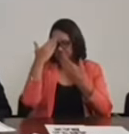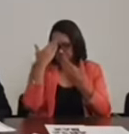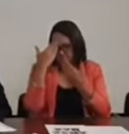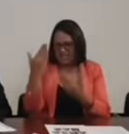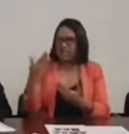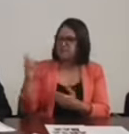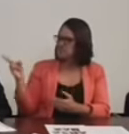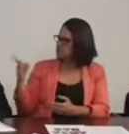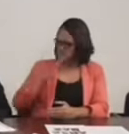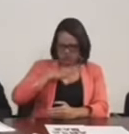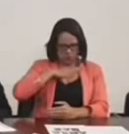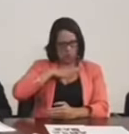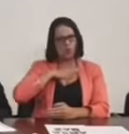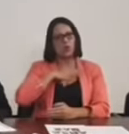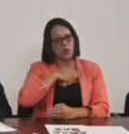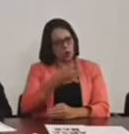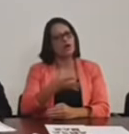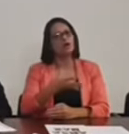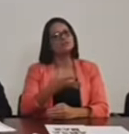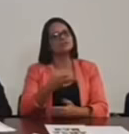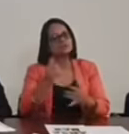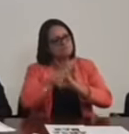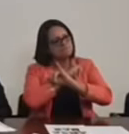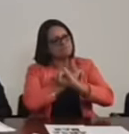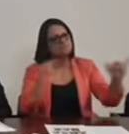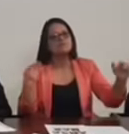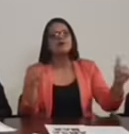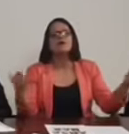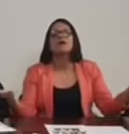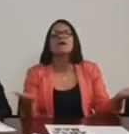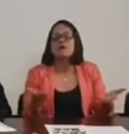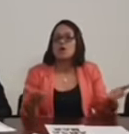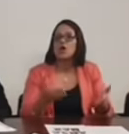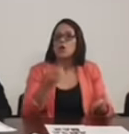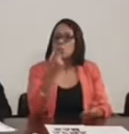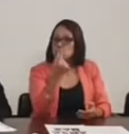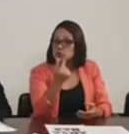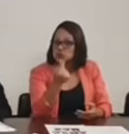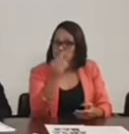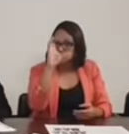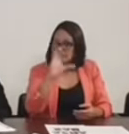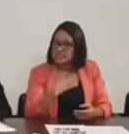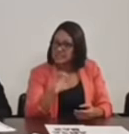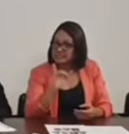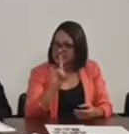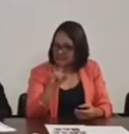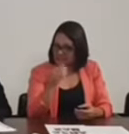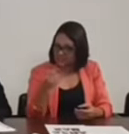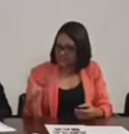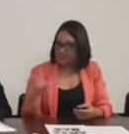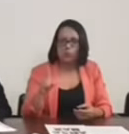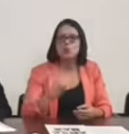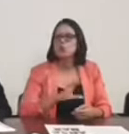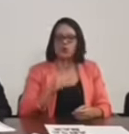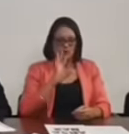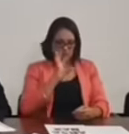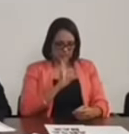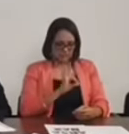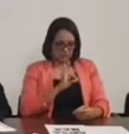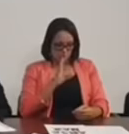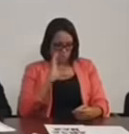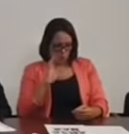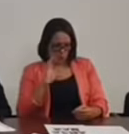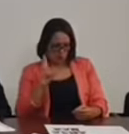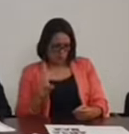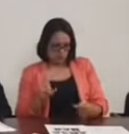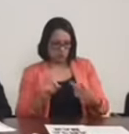coragem que o senhor está tendo para dizer agora que o dinheiro do cidadão, o Tribunal de Contas, a Polícia